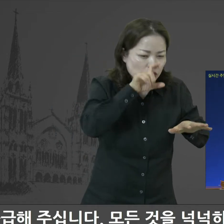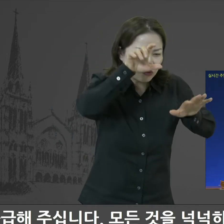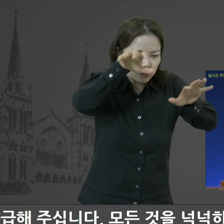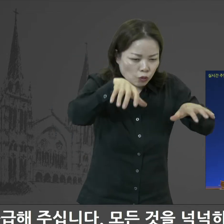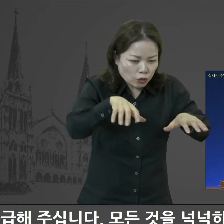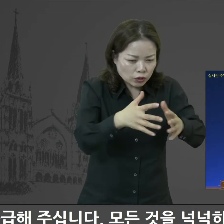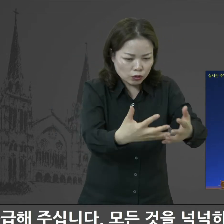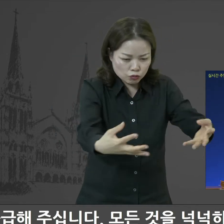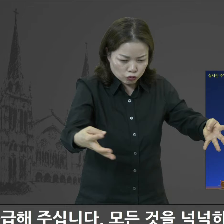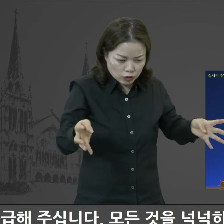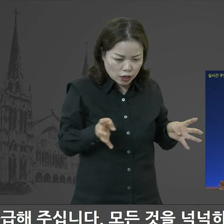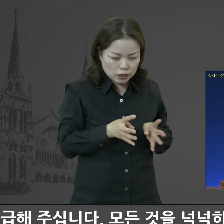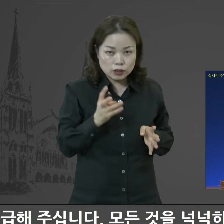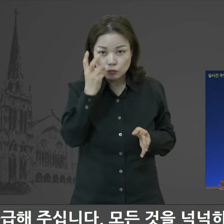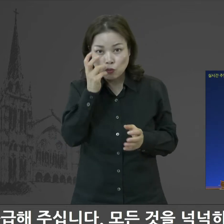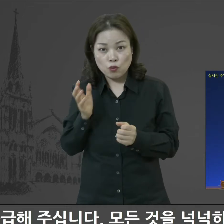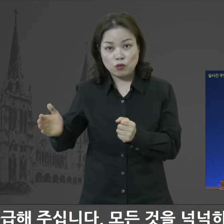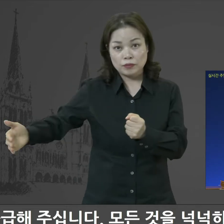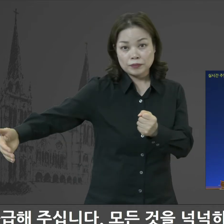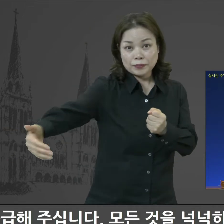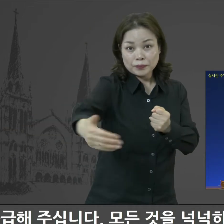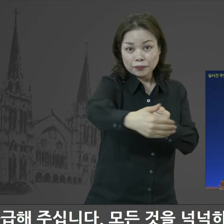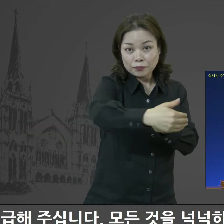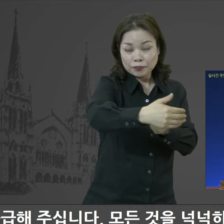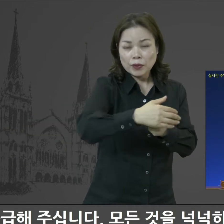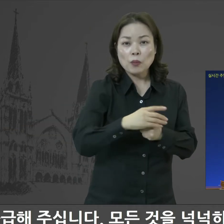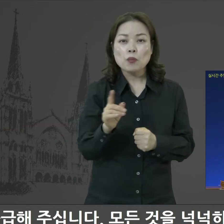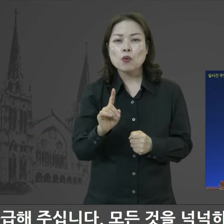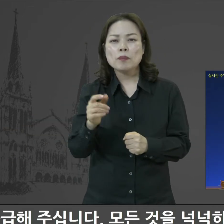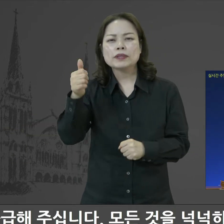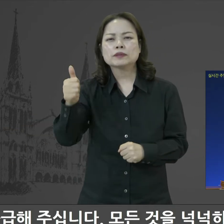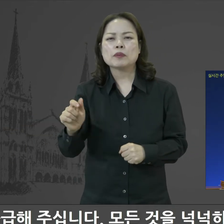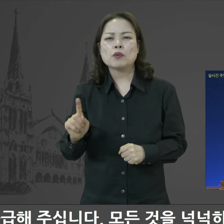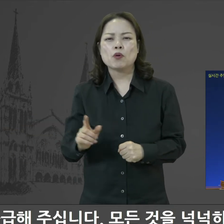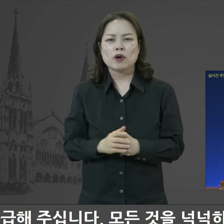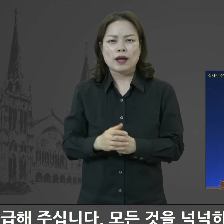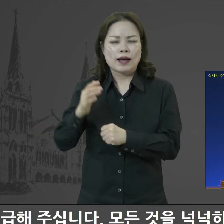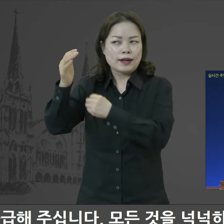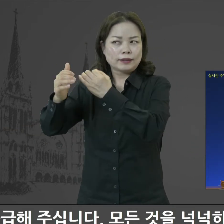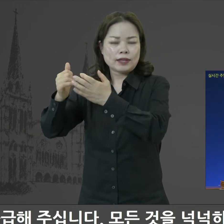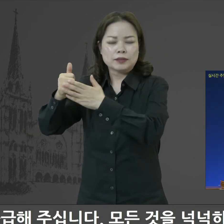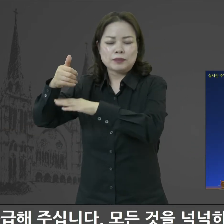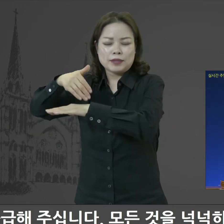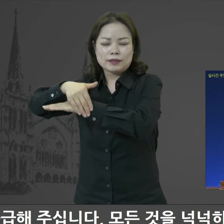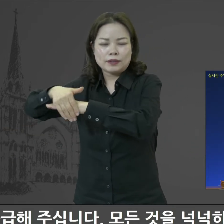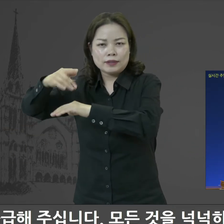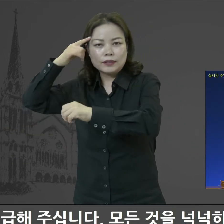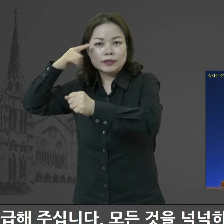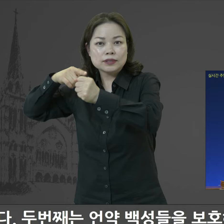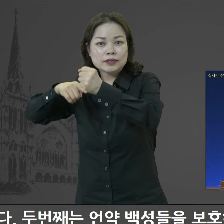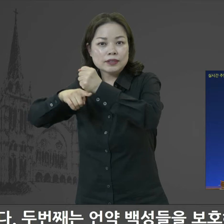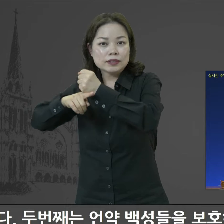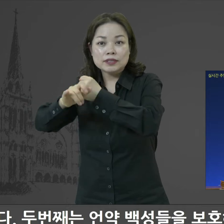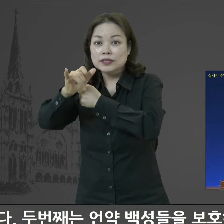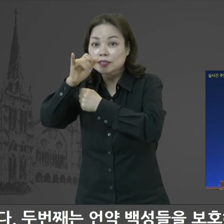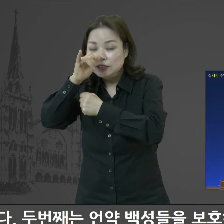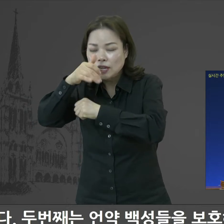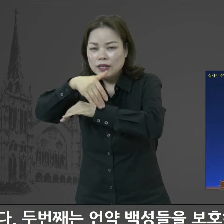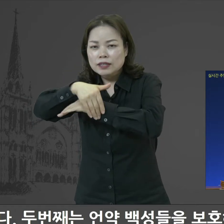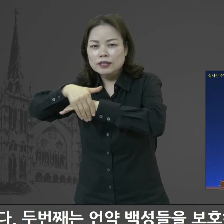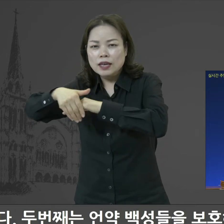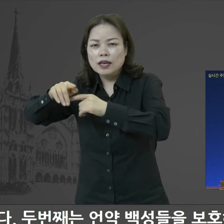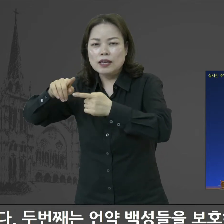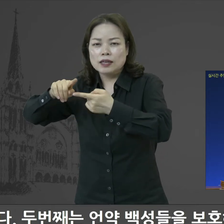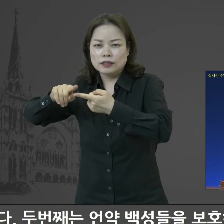울타리 보호로 우리를 보호해 주시죠. 그리고 마지막으로 무엇입니까? 하나님의 계획과 뜻이 있어서 그 계획과